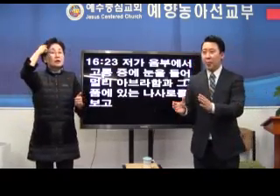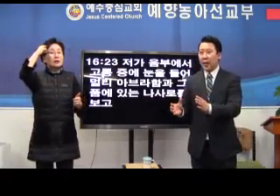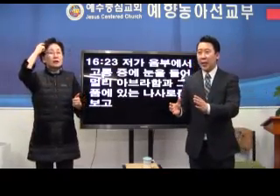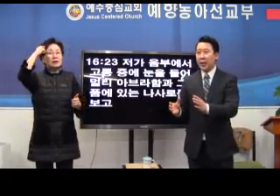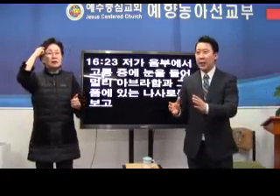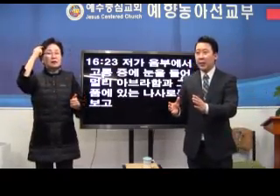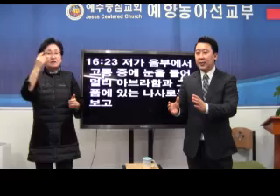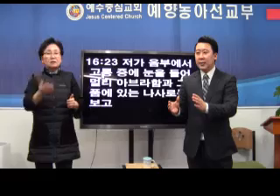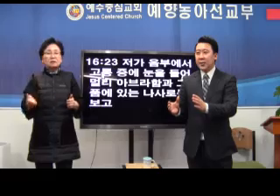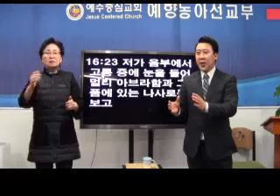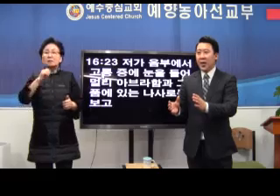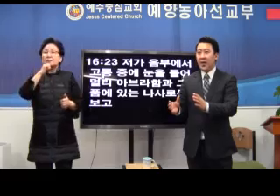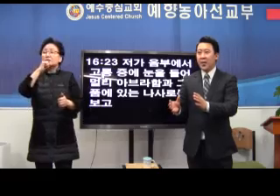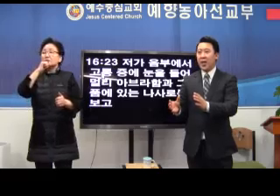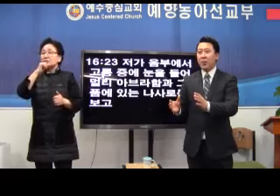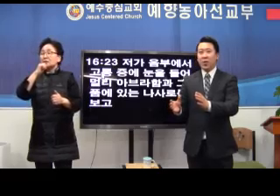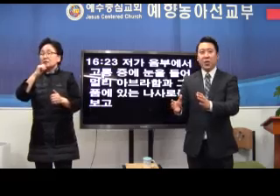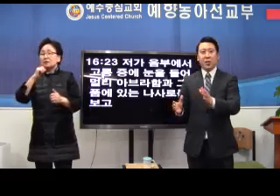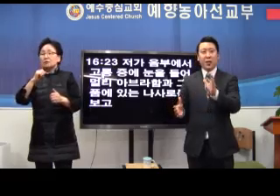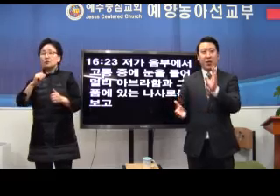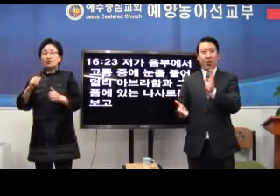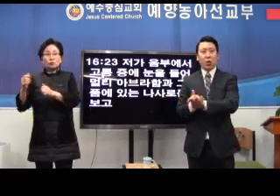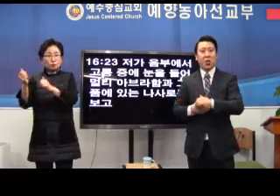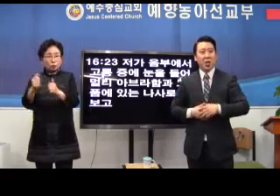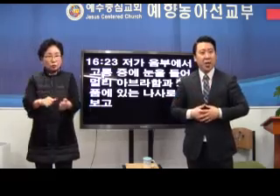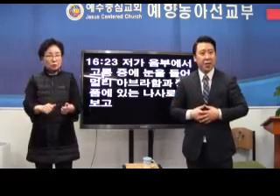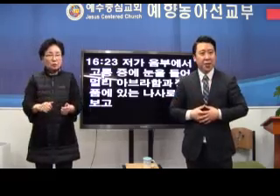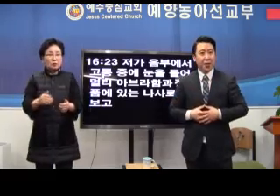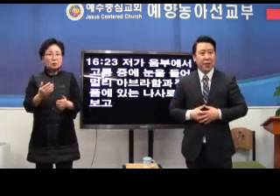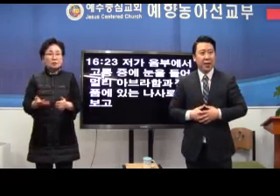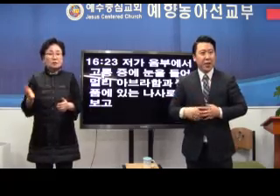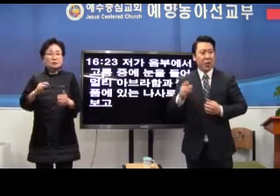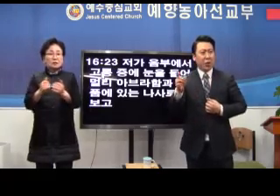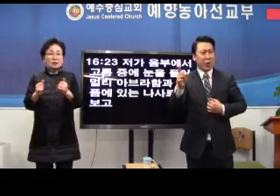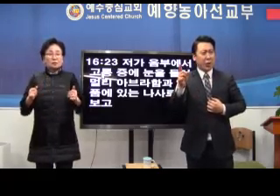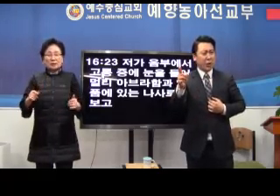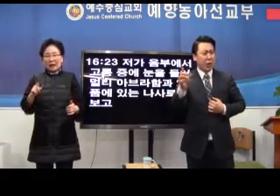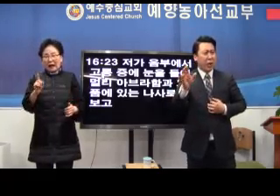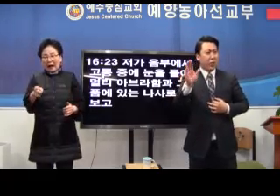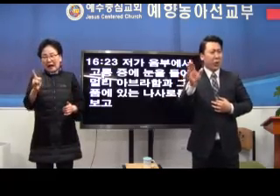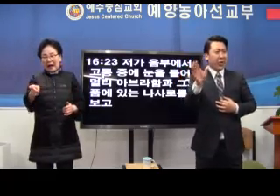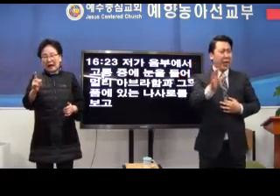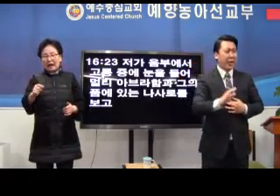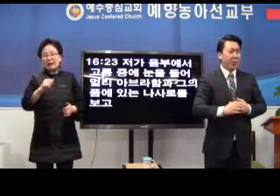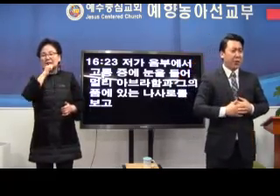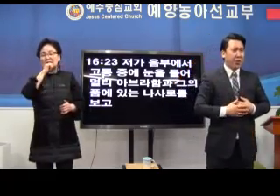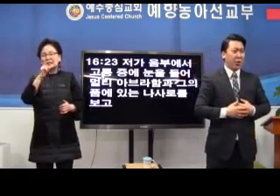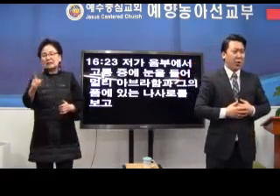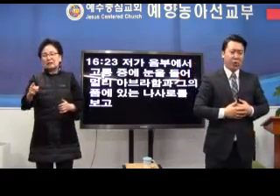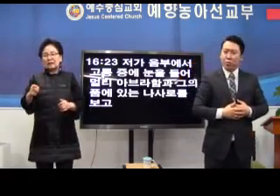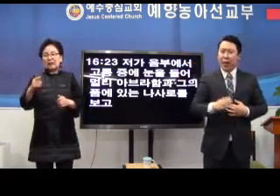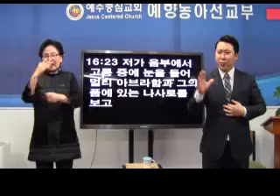말이에요. 근데 사람들이 거지 나사로를 보고 어떻게 생각하겠어요? 저렇게 하나님 믿어서 저렇게 죽으면 안